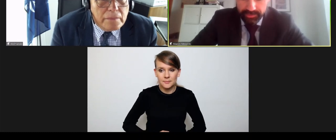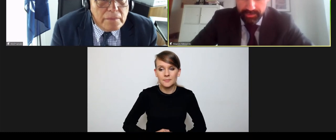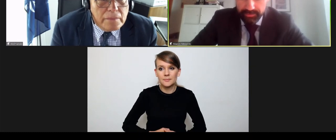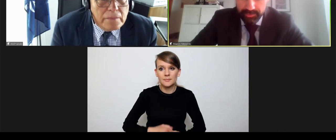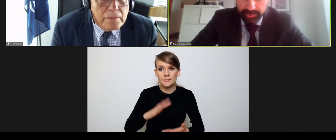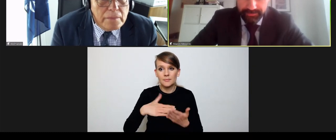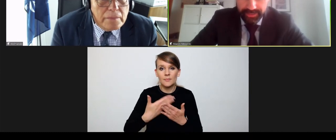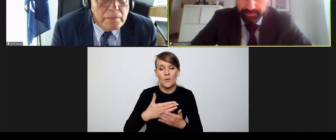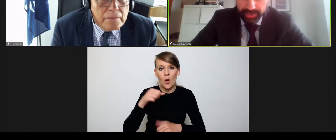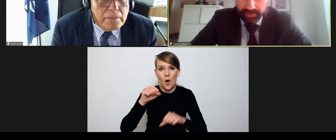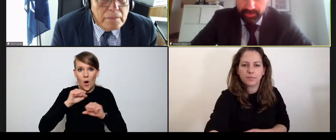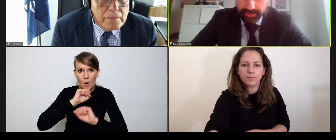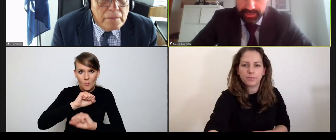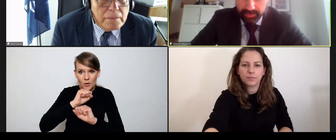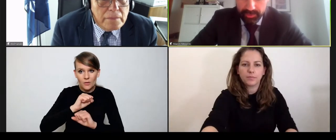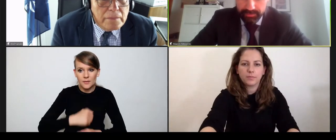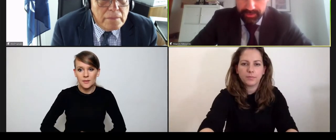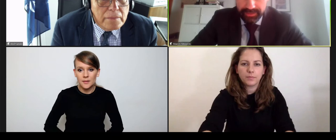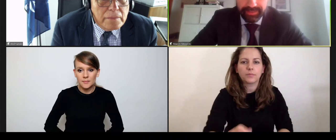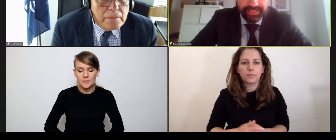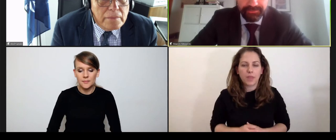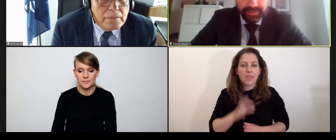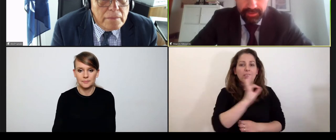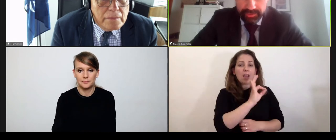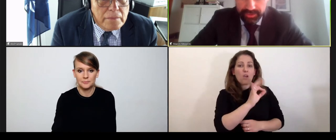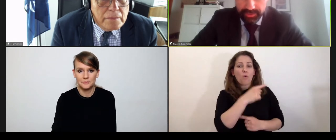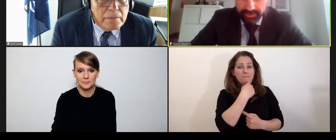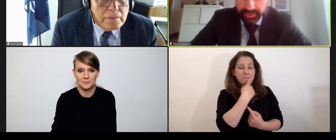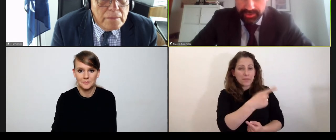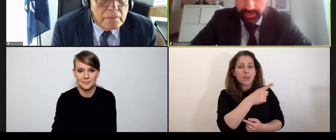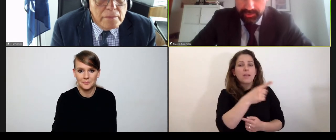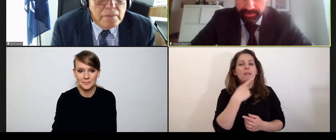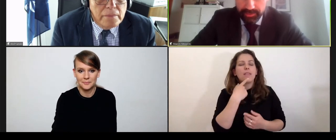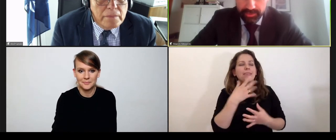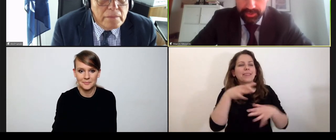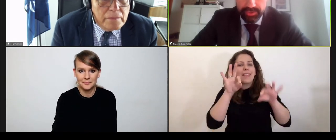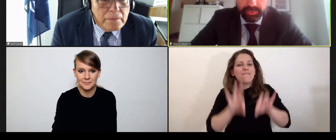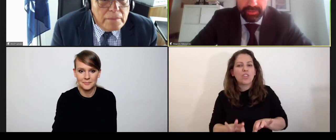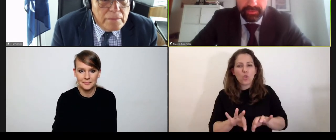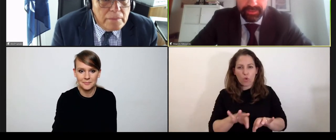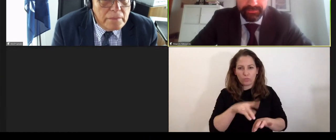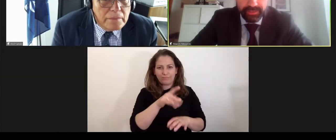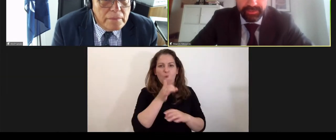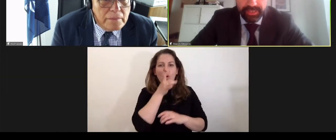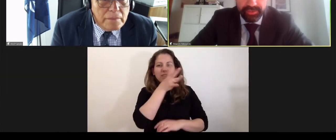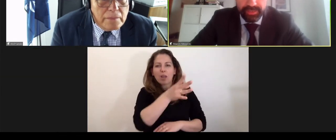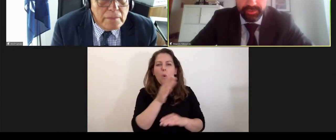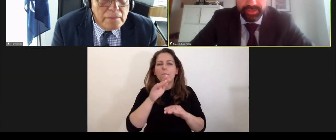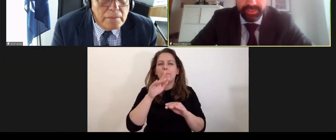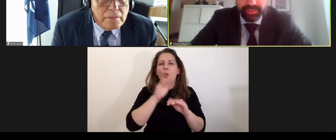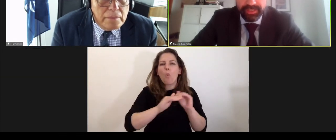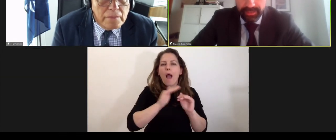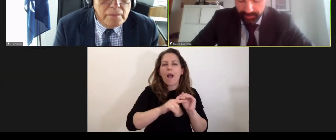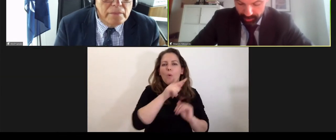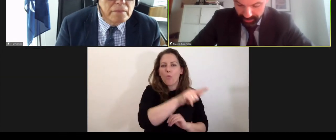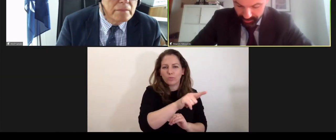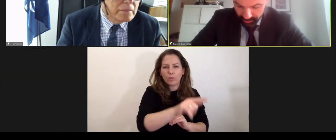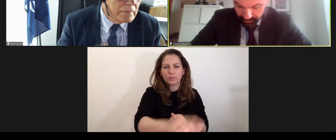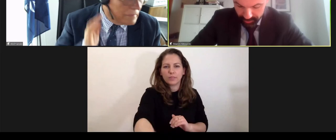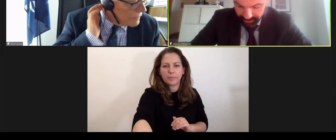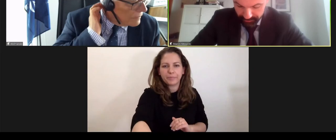lub pod jego kontrolą, które w jego przekonaniu wskazują na niewinność oskarżonego lub na okoliczności łagodzące winę oskarżonego, czyli